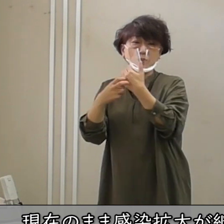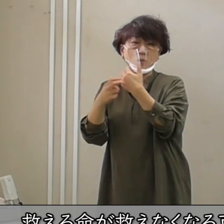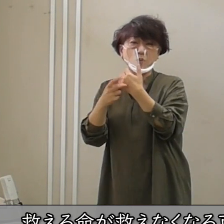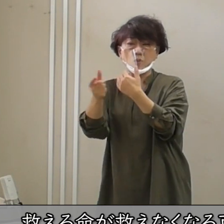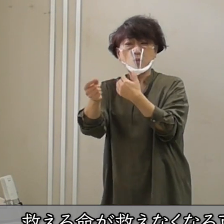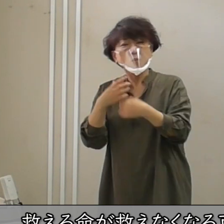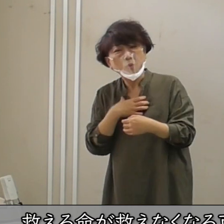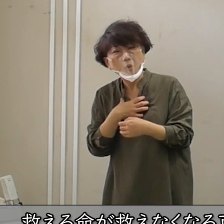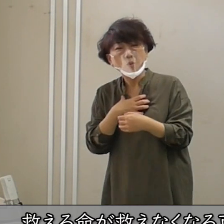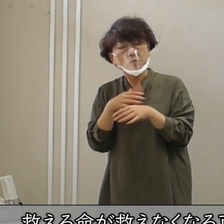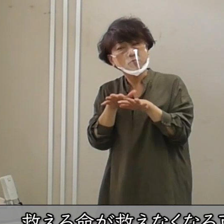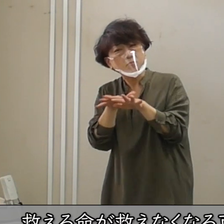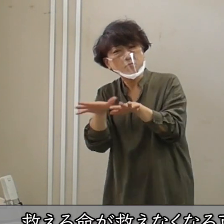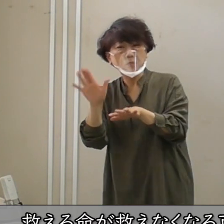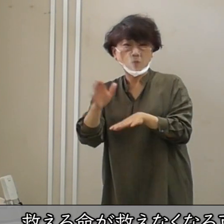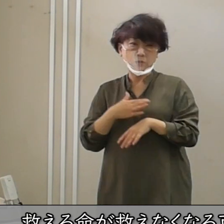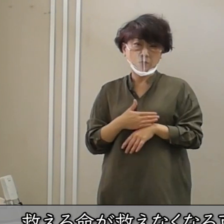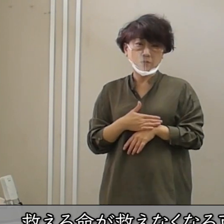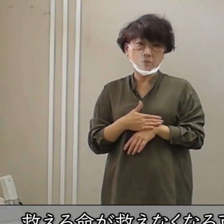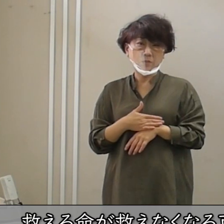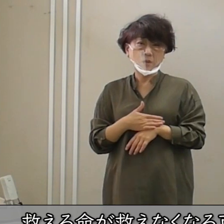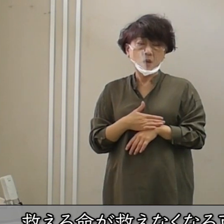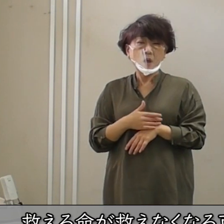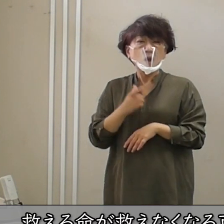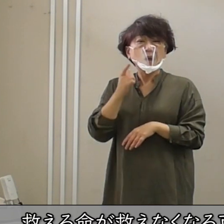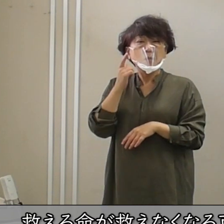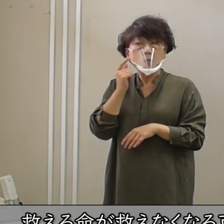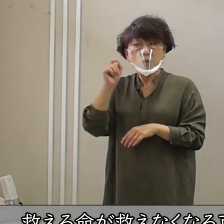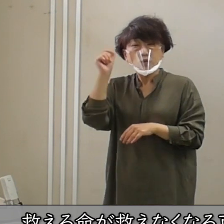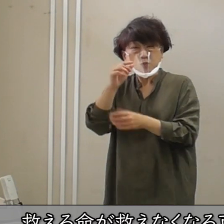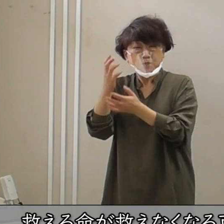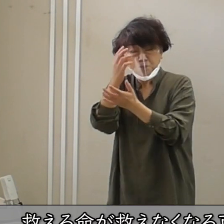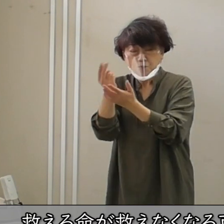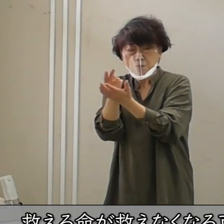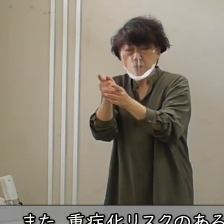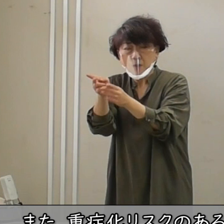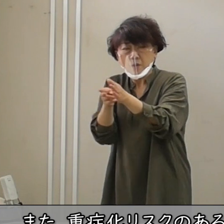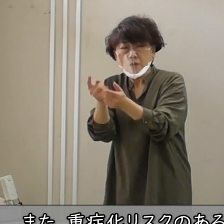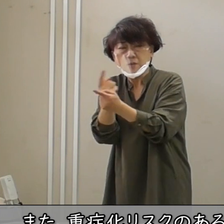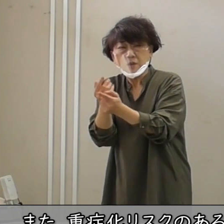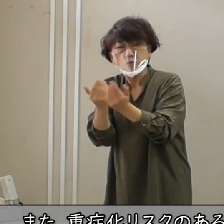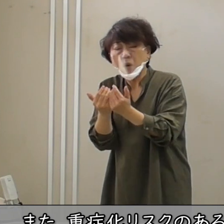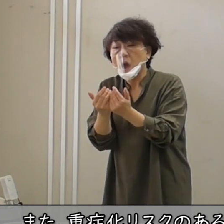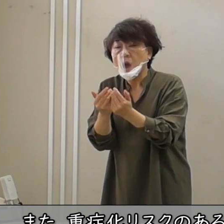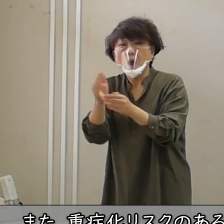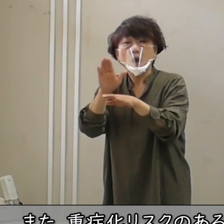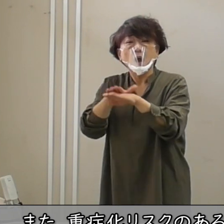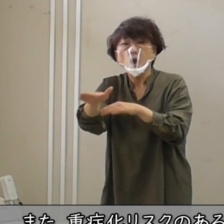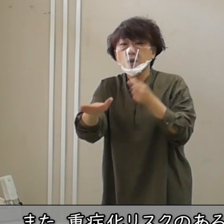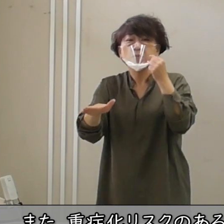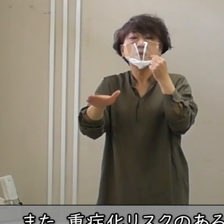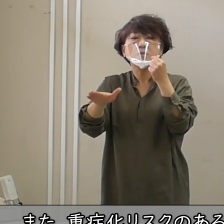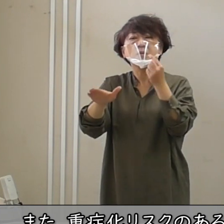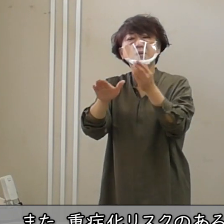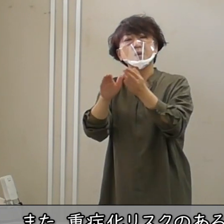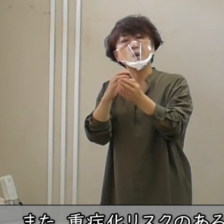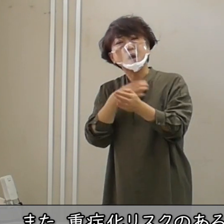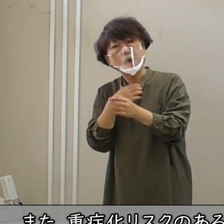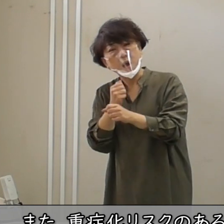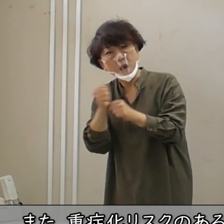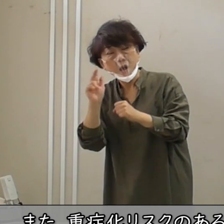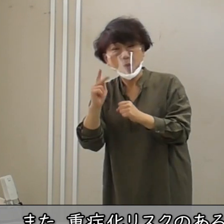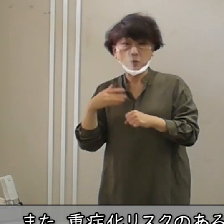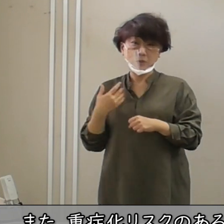じ、救える命が救えなくなる可能性が出てきます。また重症化リスクのある高齢